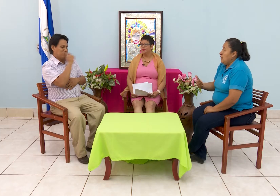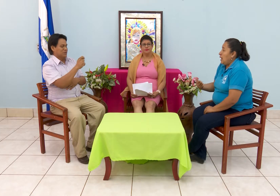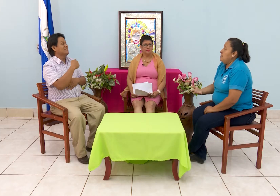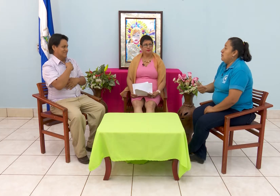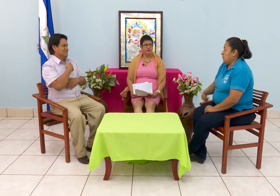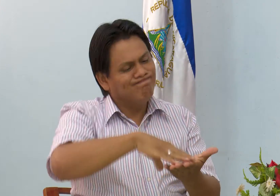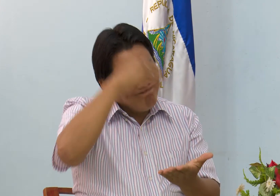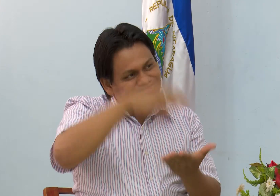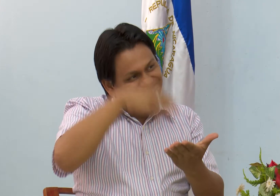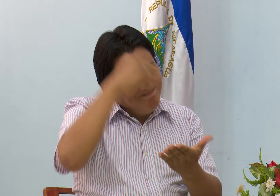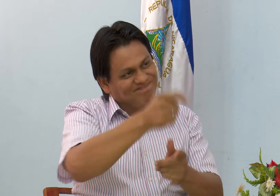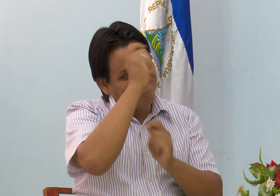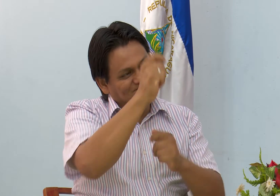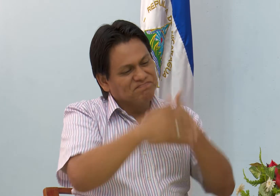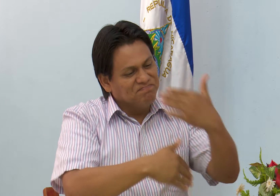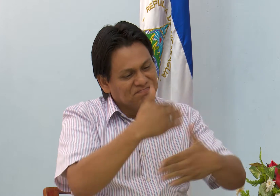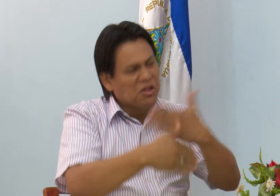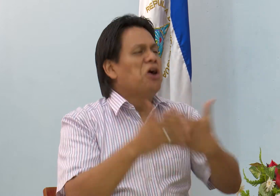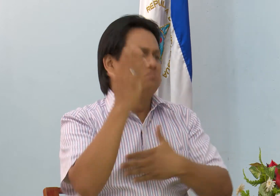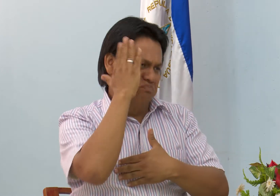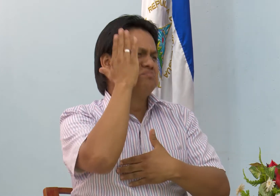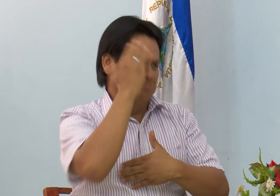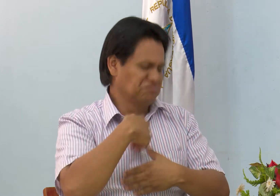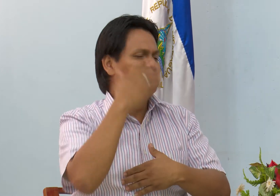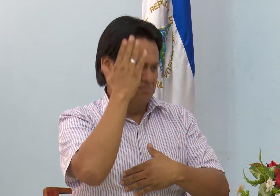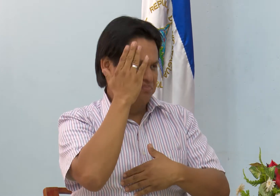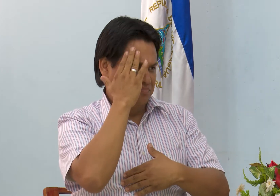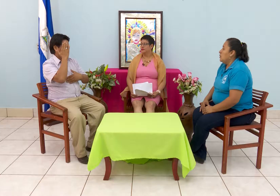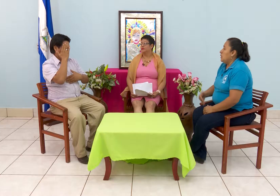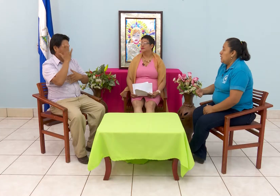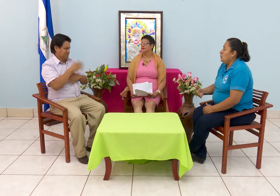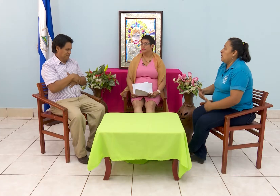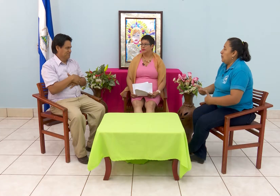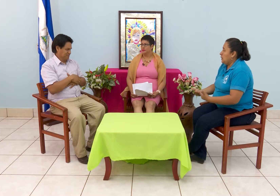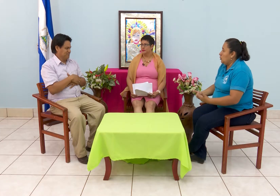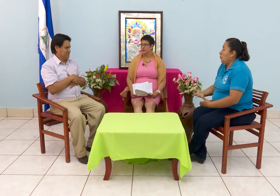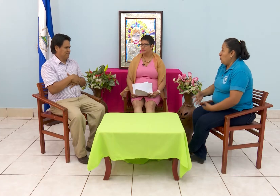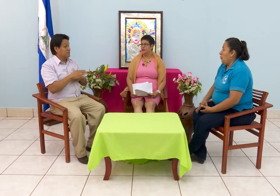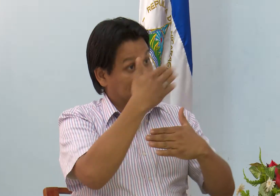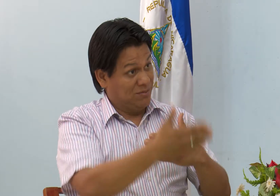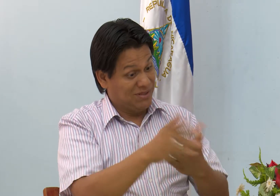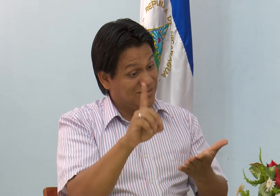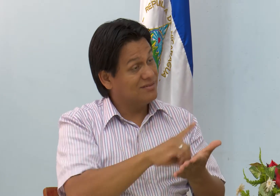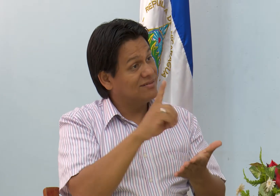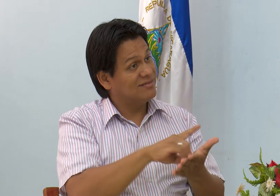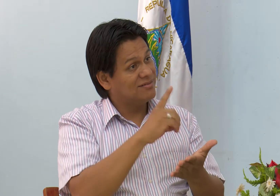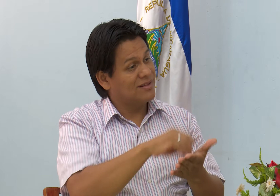ahí me ofertaron qué es lo que yo podía aprender, algo laboral. Y fui aprendiendo poco a poco lo que era elaboración de